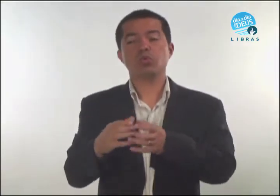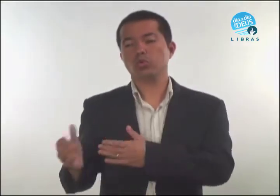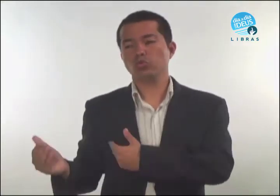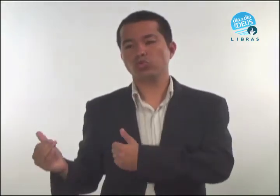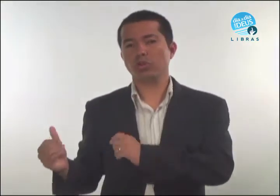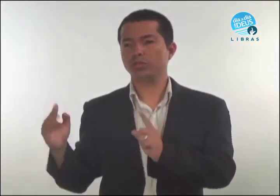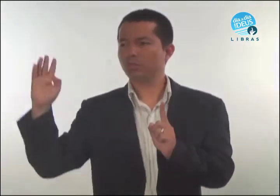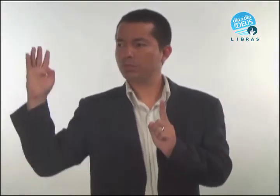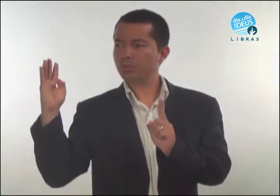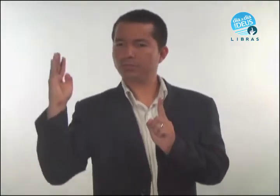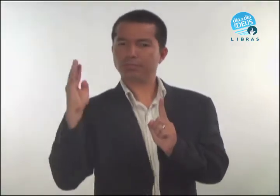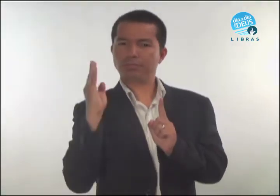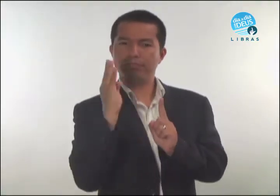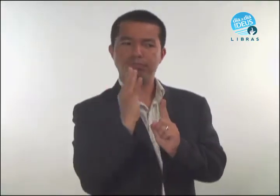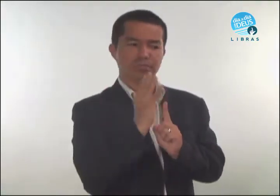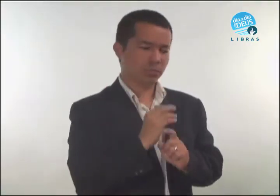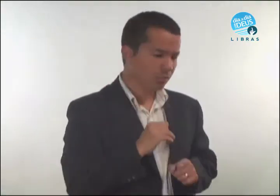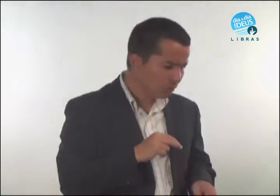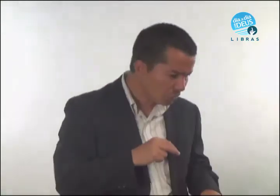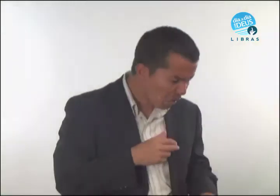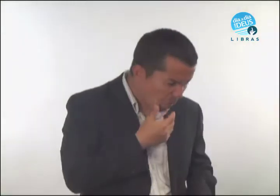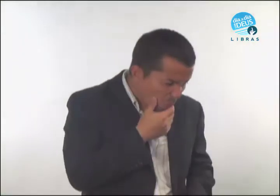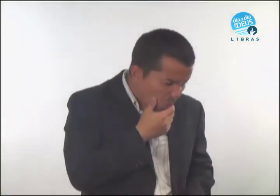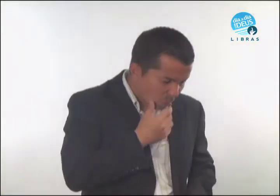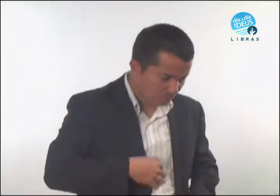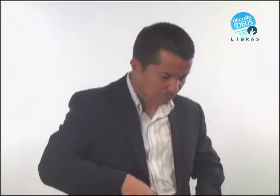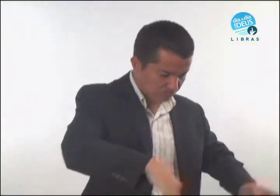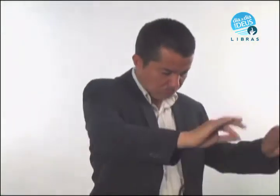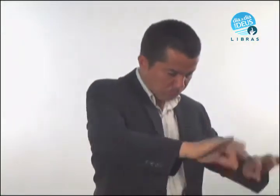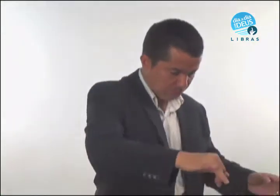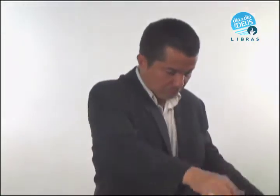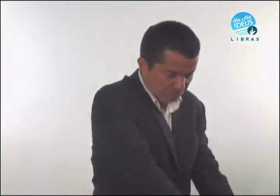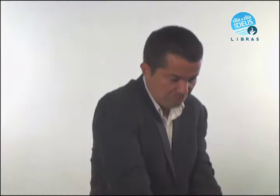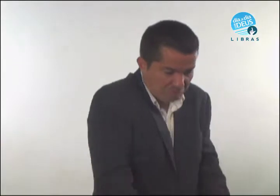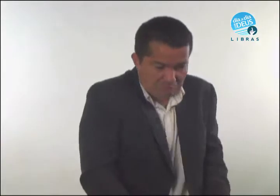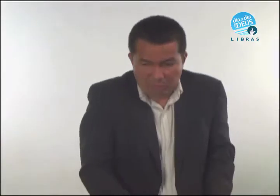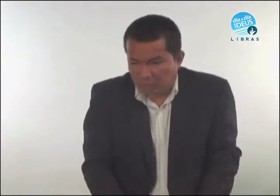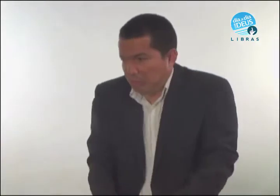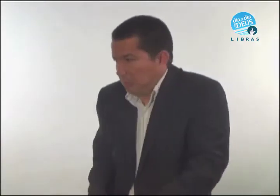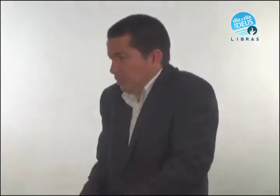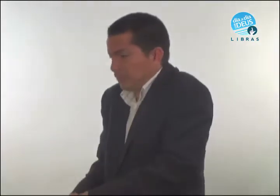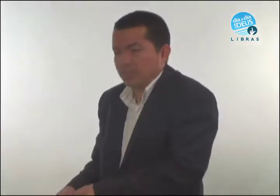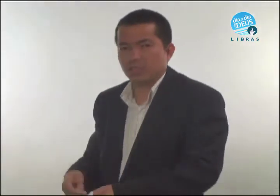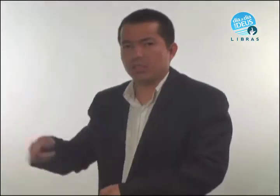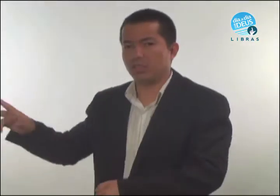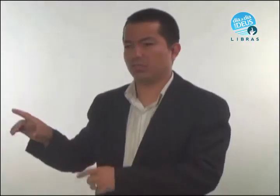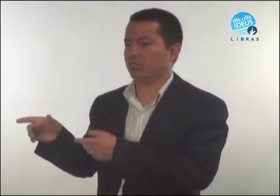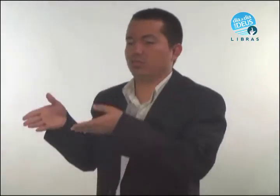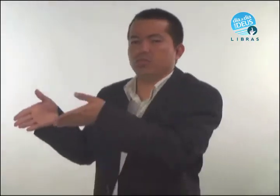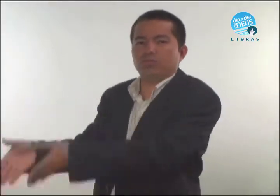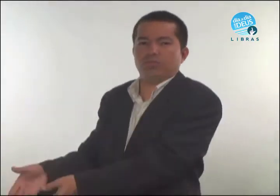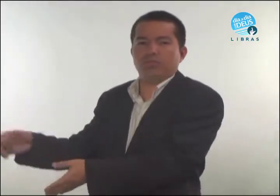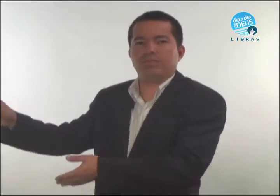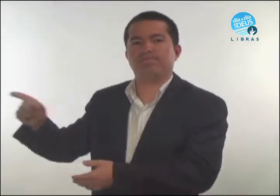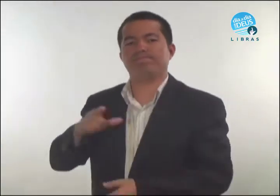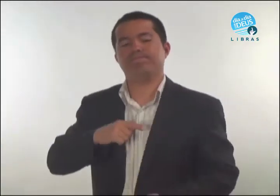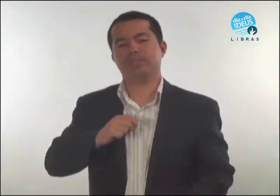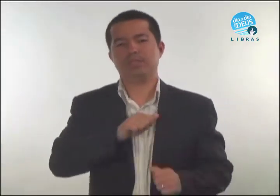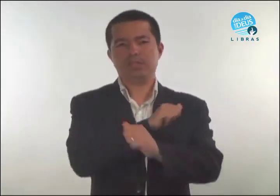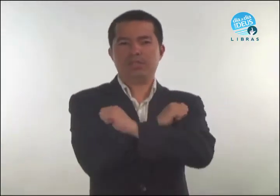corpo de Ananias e levaram para fora e o sepultaram. É o Espírito Santo que enche o coração de Pedro, e ele usa os lábios